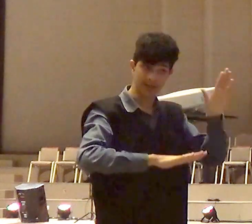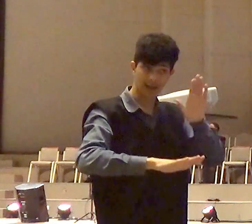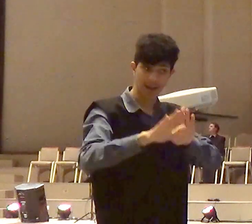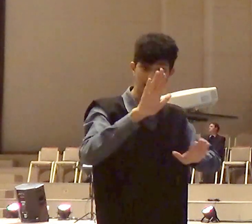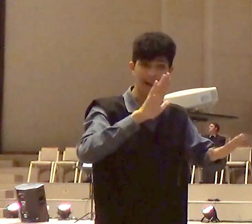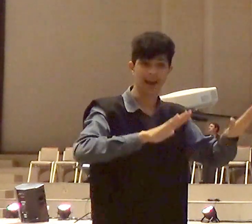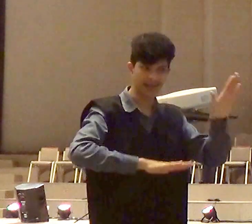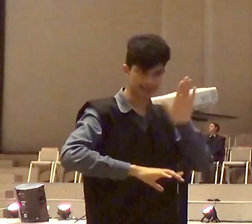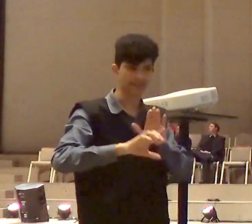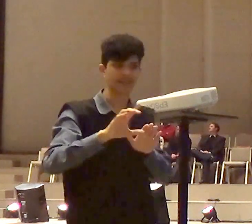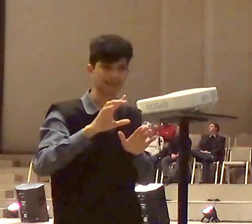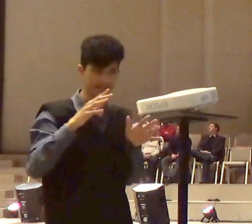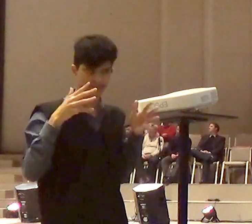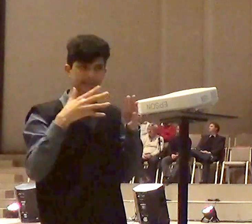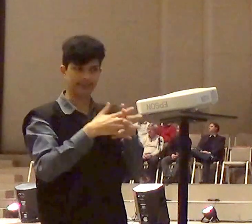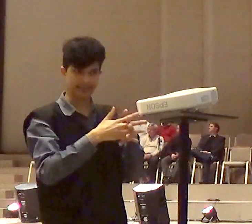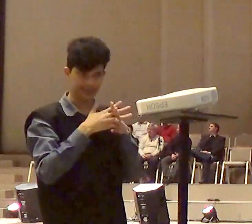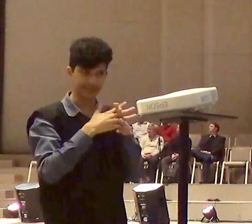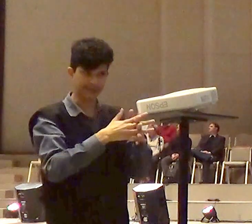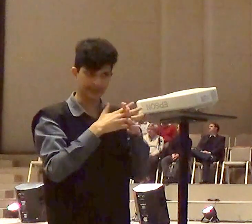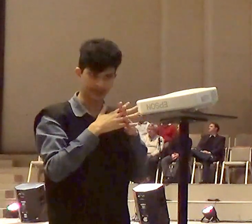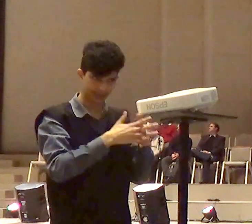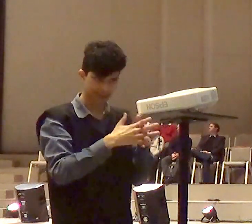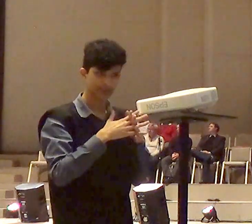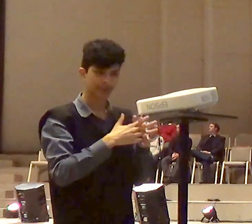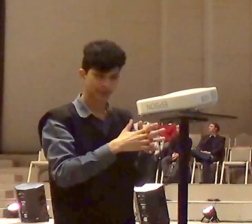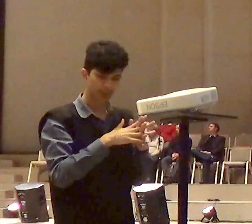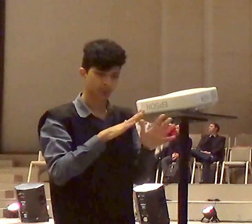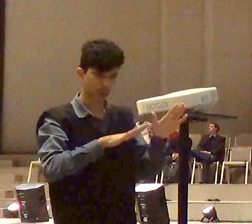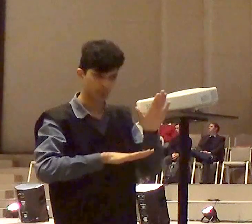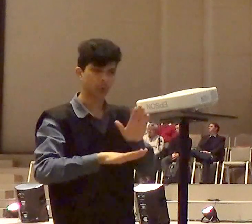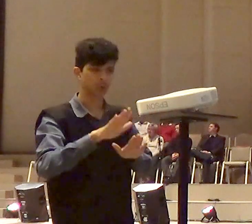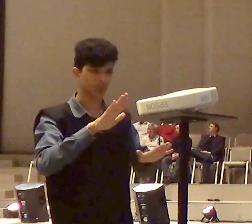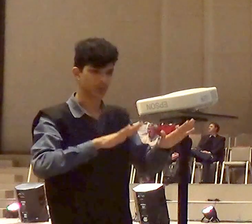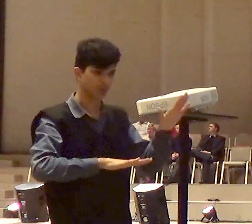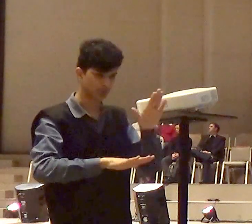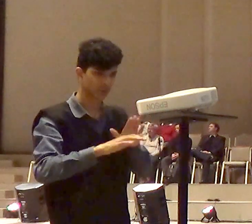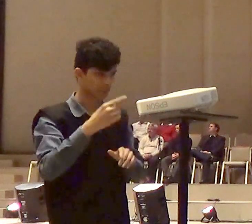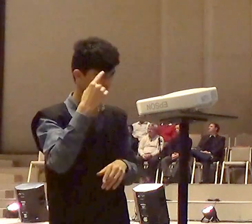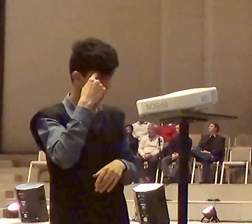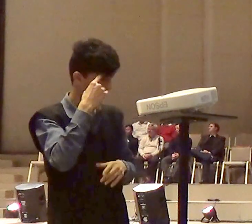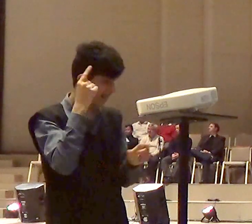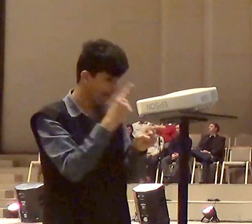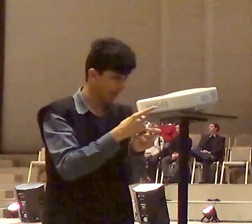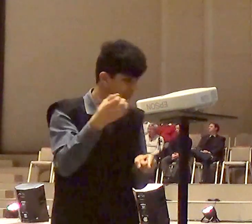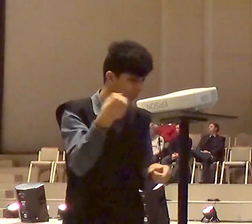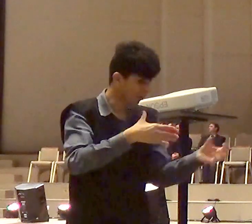completamente nova sobre a doutrina pode ter certeza que tem alguma coisa errada